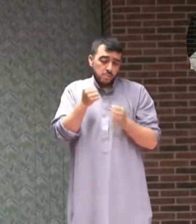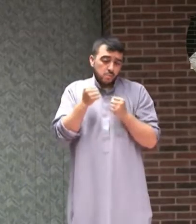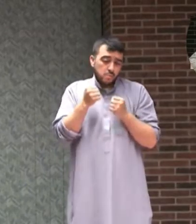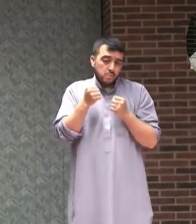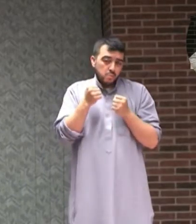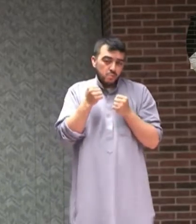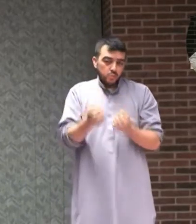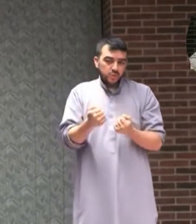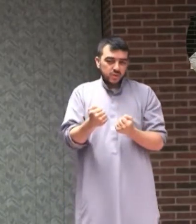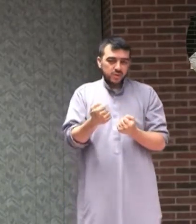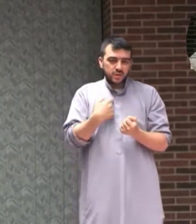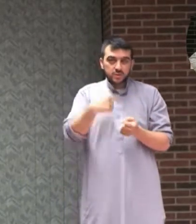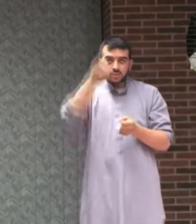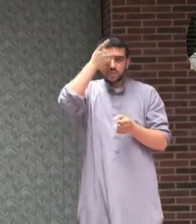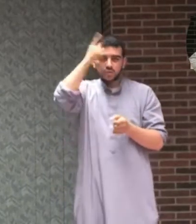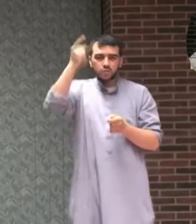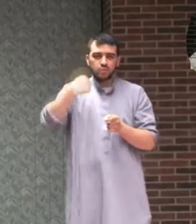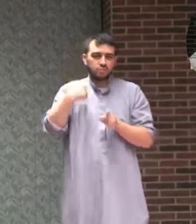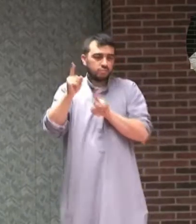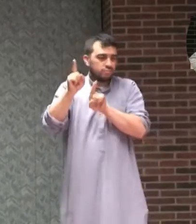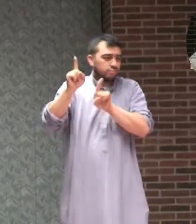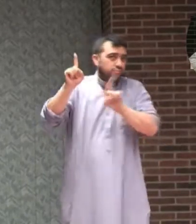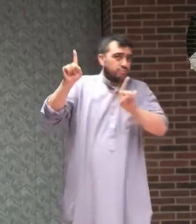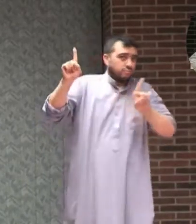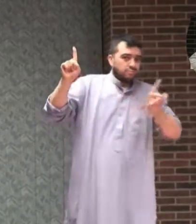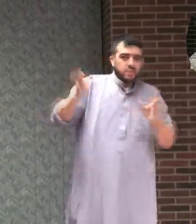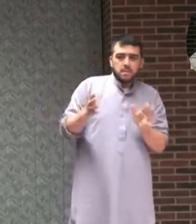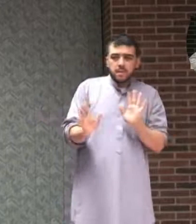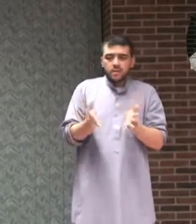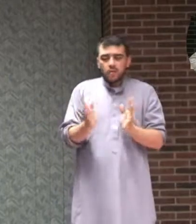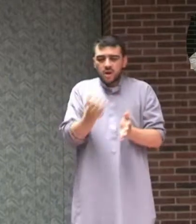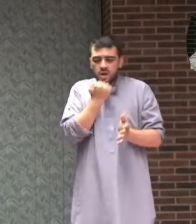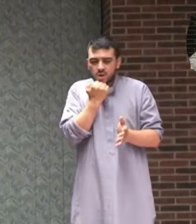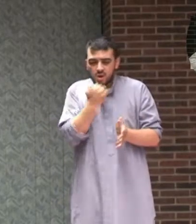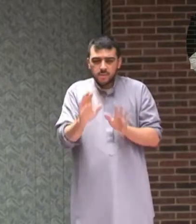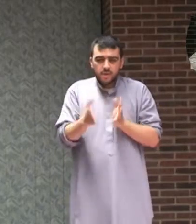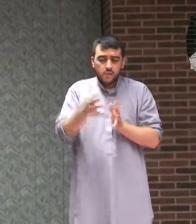de s'éloigner ou de nous éloigner des préceptes divins,